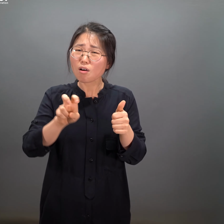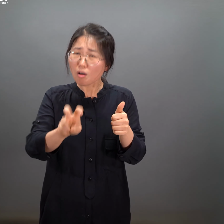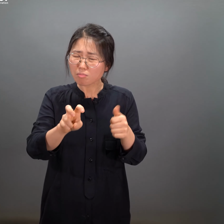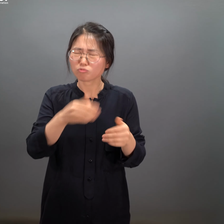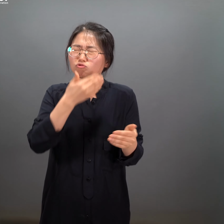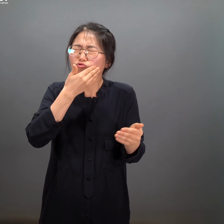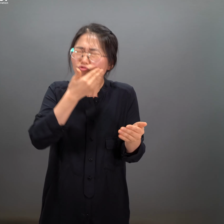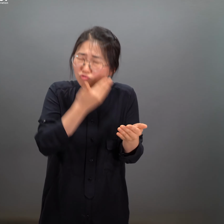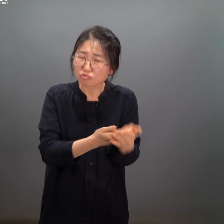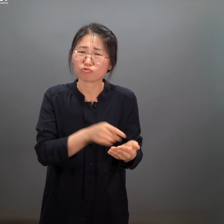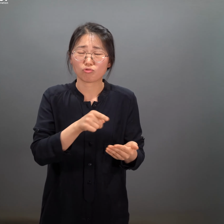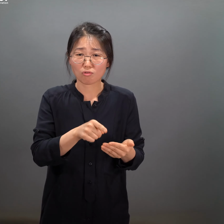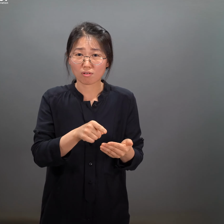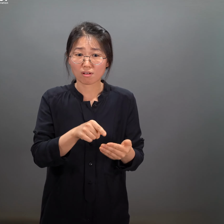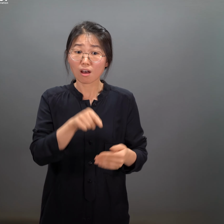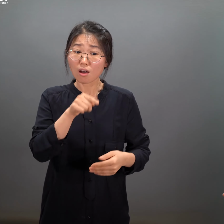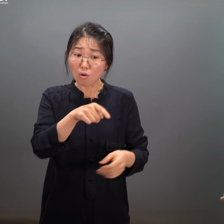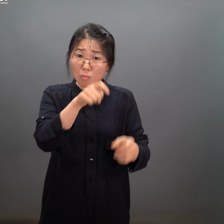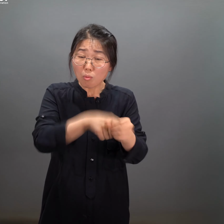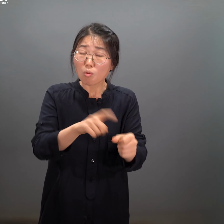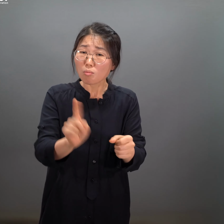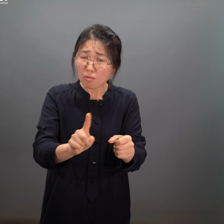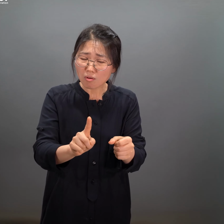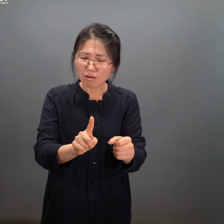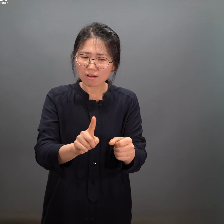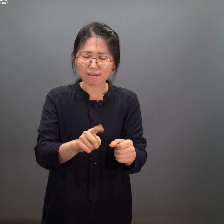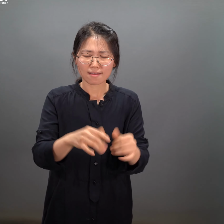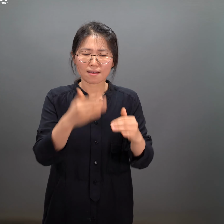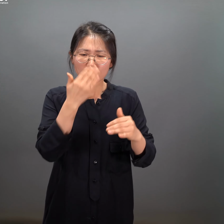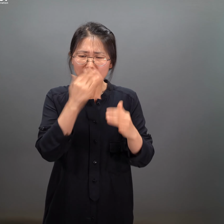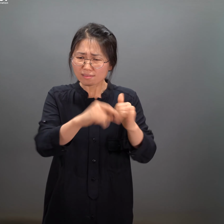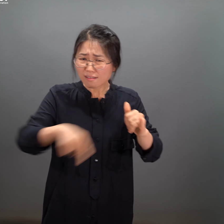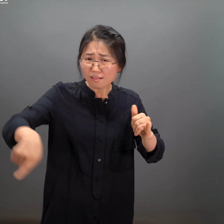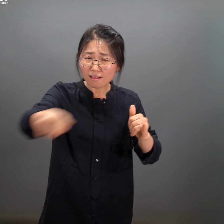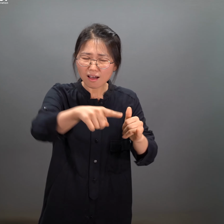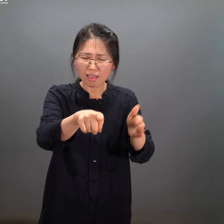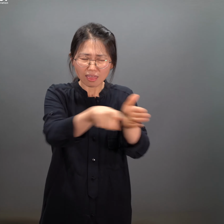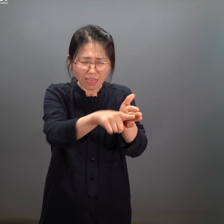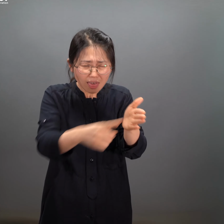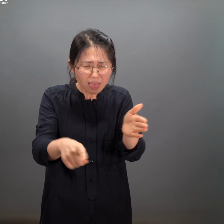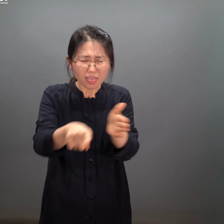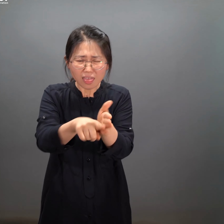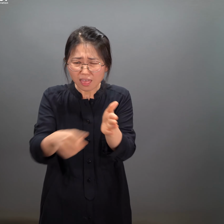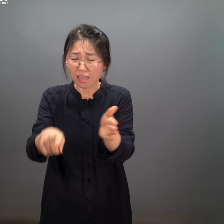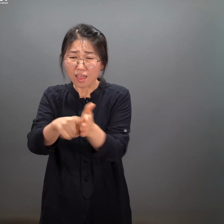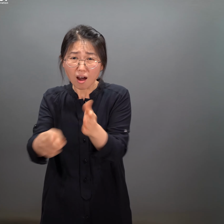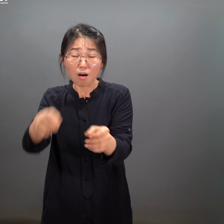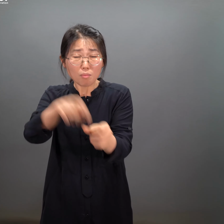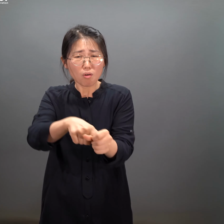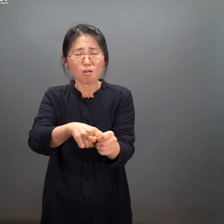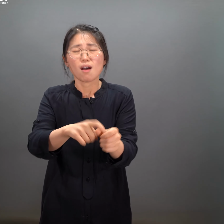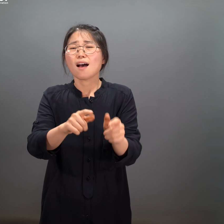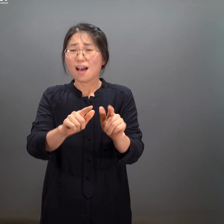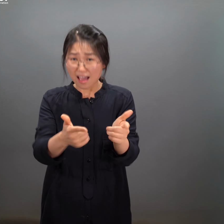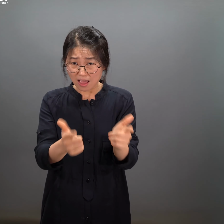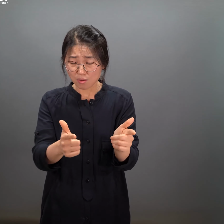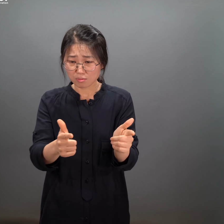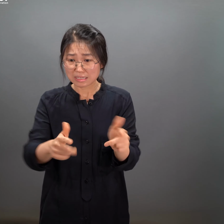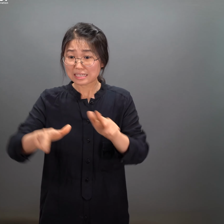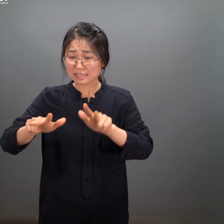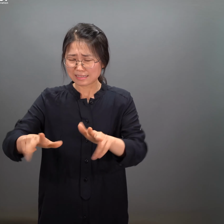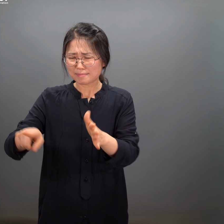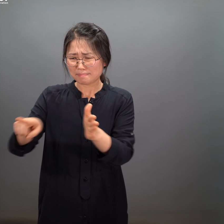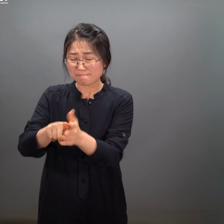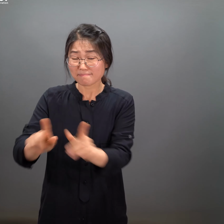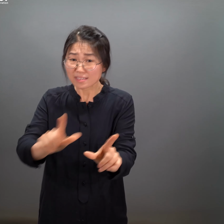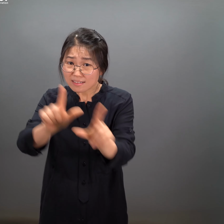이스라엘을 나락으로 떨어뜨리기 위한 것이 아닙니다. 이스라엘 백성들의 신앙의 삶의 현 주소를 깨닫게